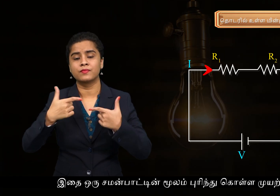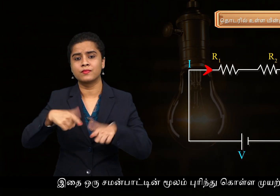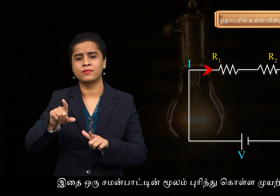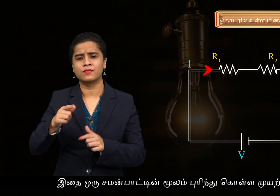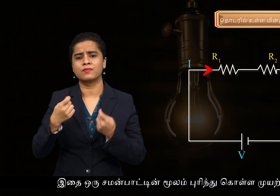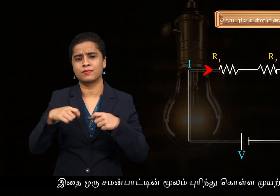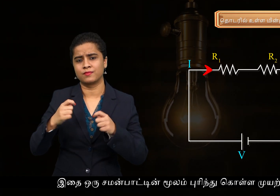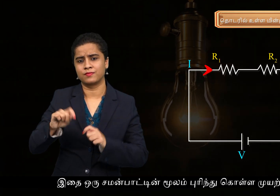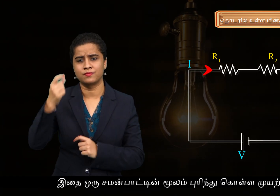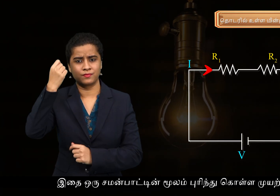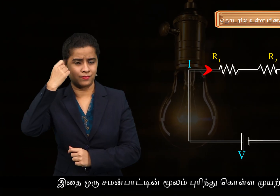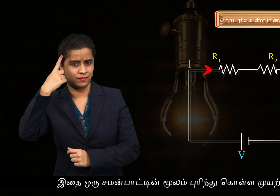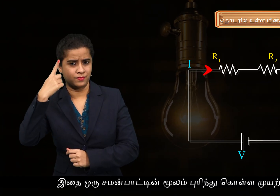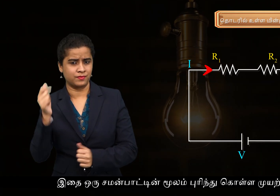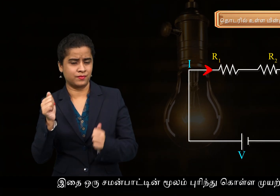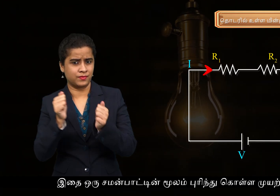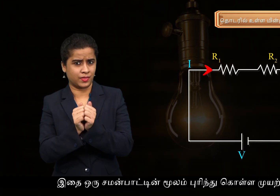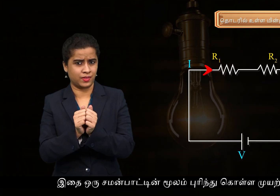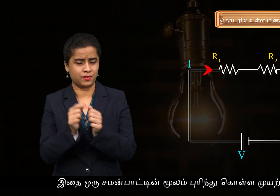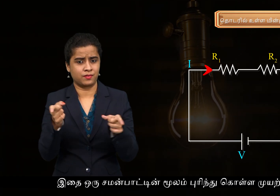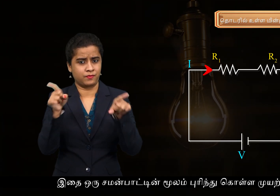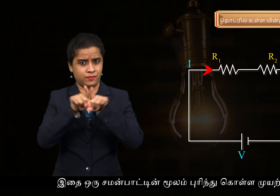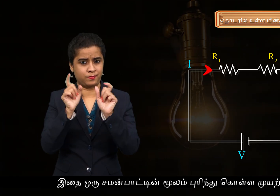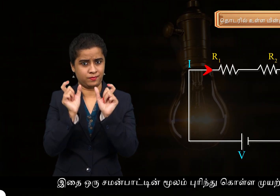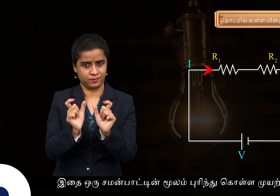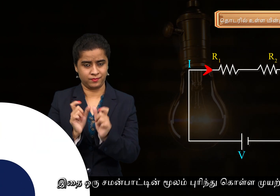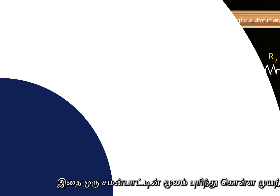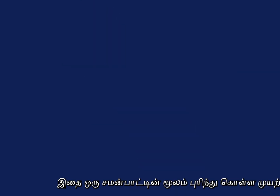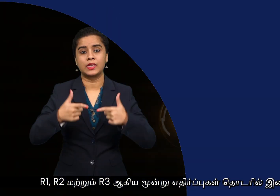இதை ஒரு சமன்பாட்டின் மூலம் புரிந்து கொள்ள முயற்சிப்போம்.